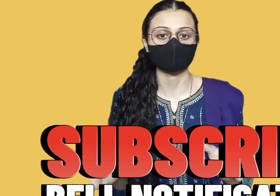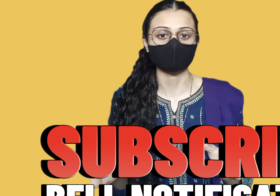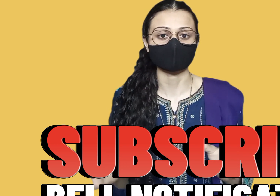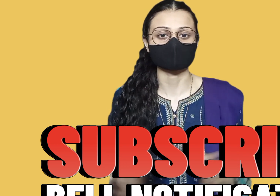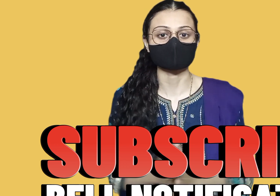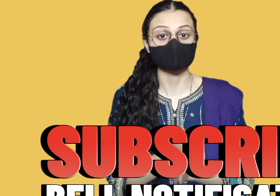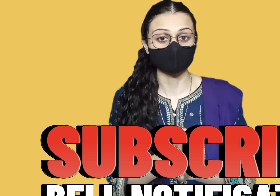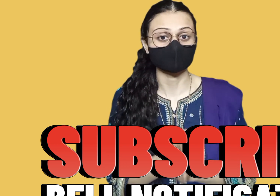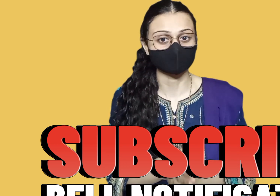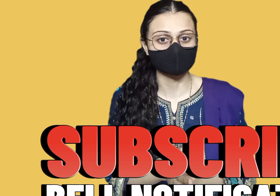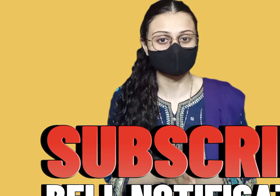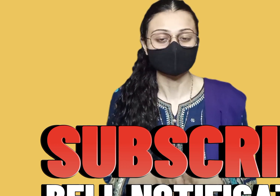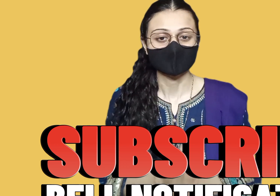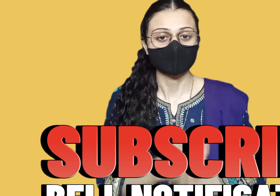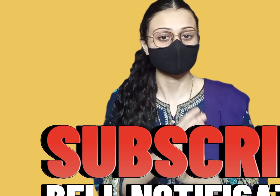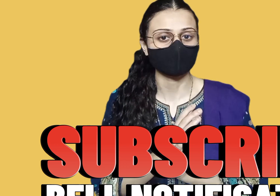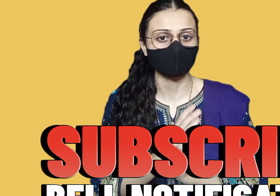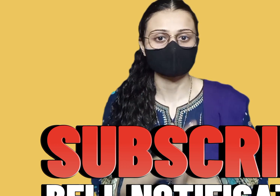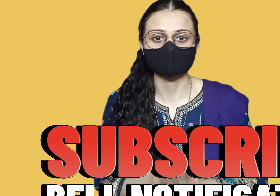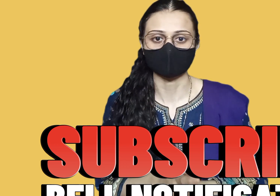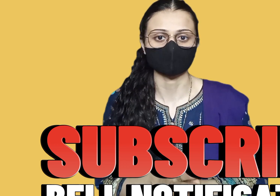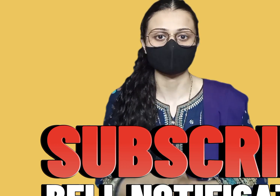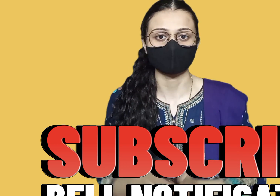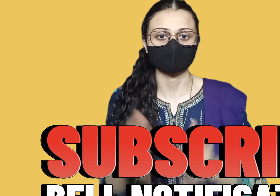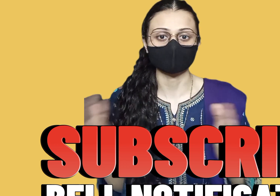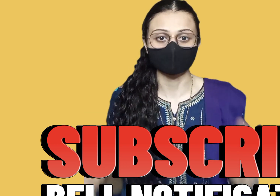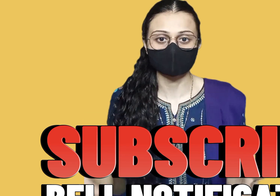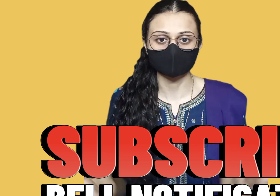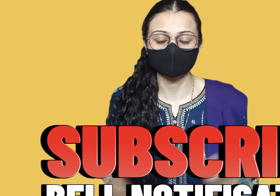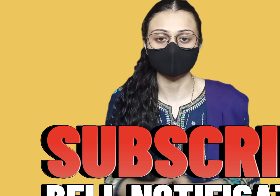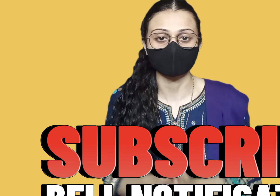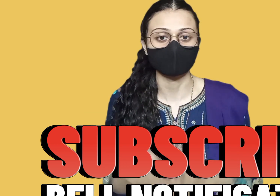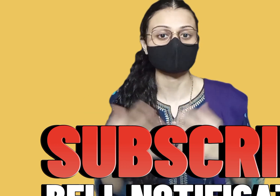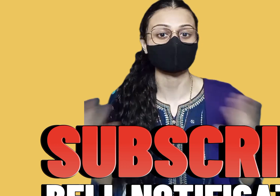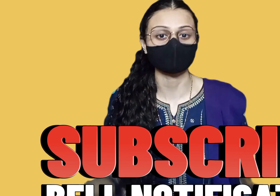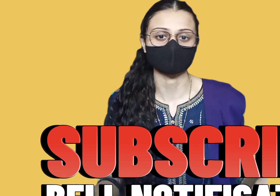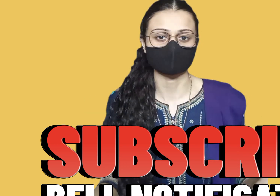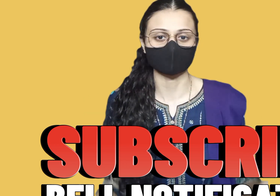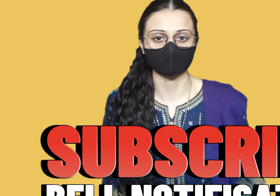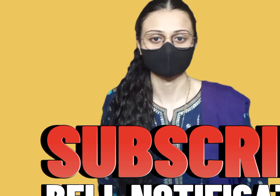पेपराजी सेलिब्रिटीज़ की। तो ये बहुत ज़्यादा जो है वो फेमस होता जा रहा है और बहुत ज़्यादा फैलता जा रहा है।